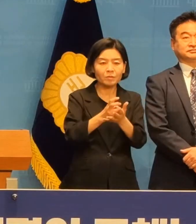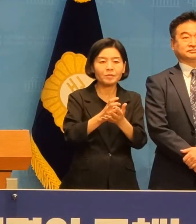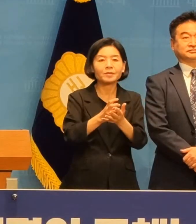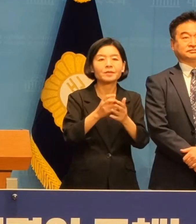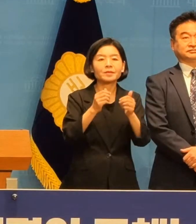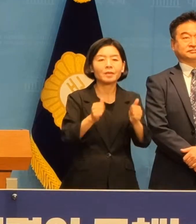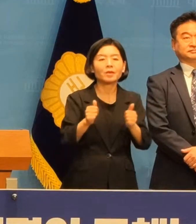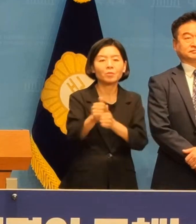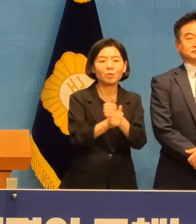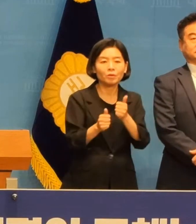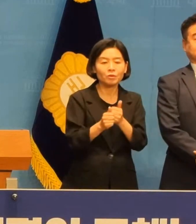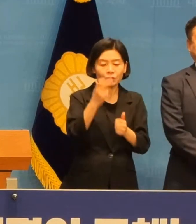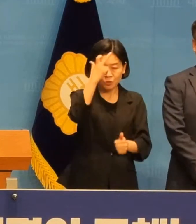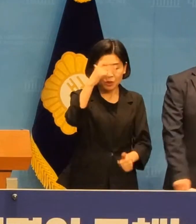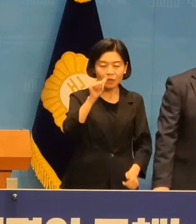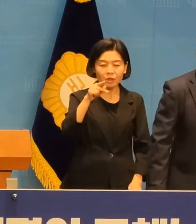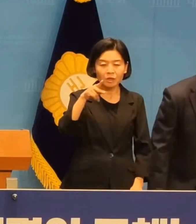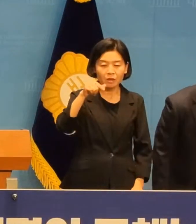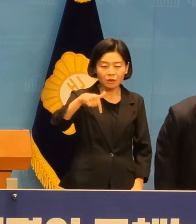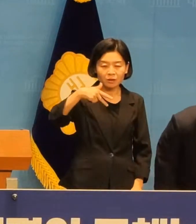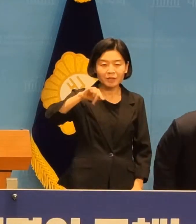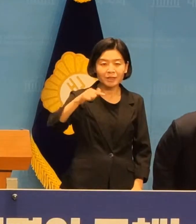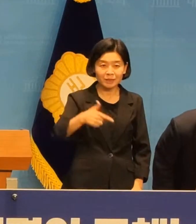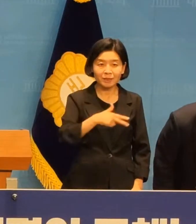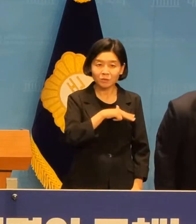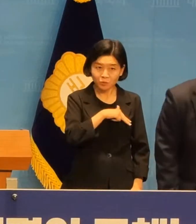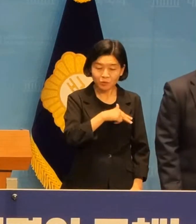국제법제사법위원회 소속 최혁진 의원님,